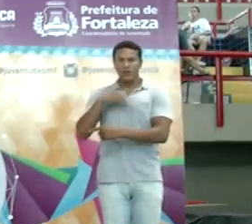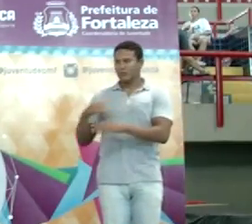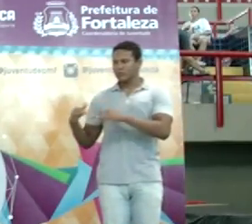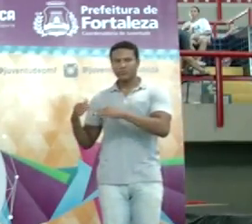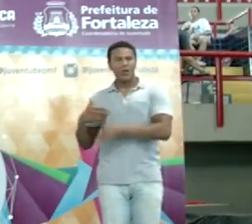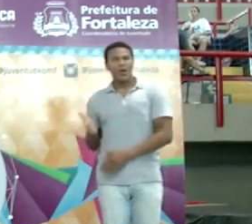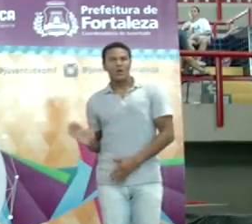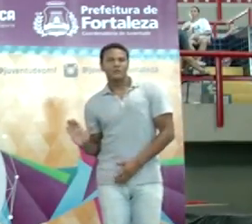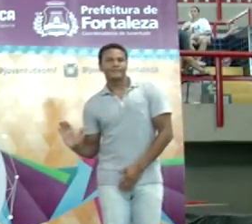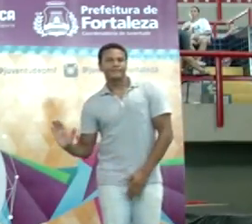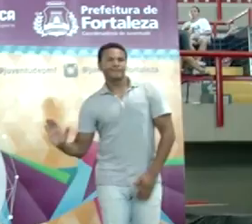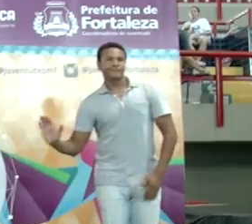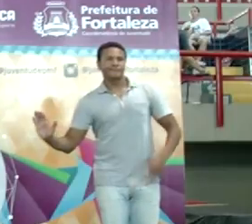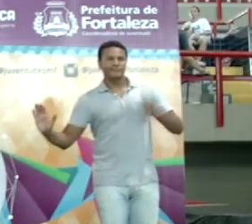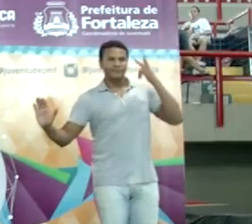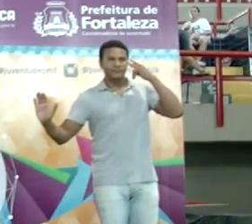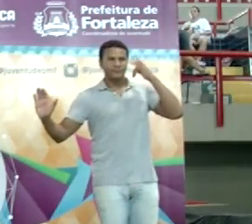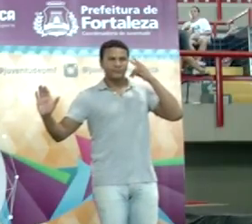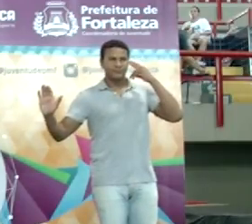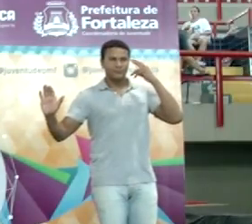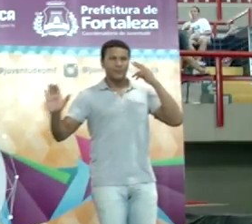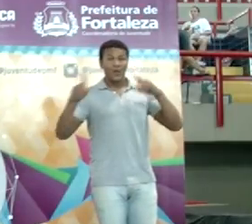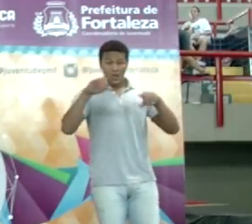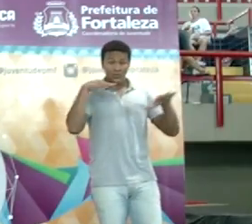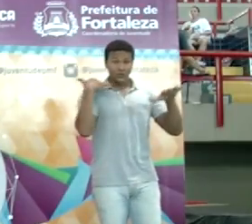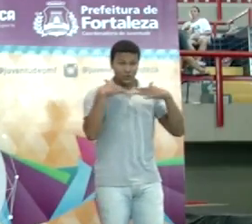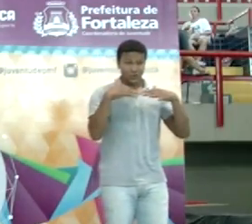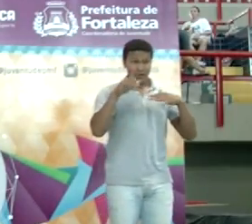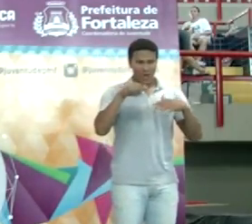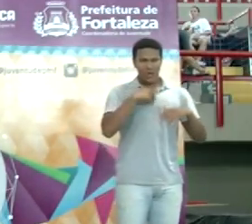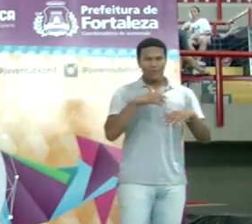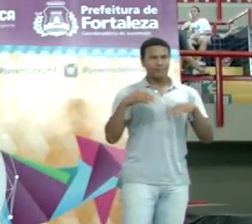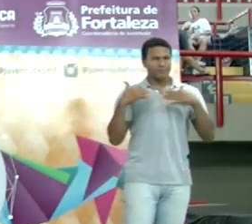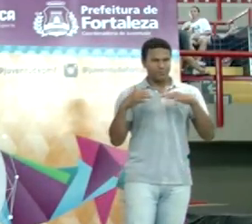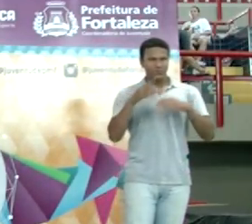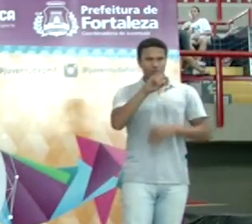repouso. E a dinâmica é quando ele entra em movimento. Beleza